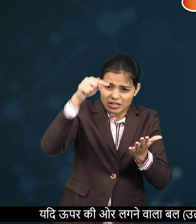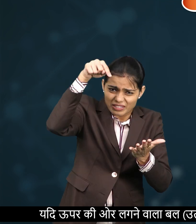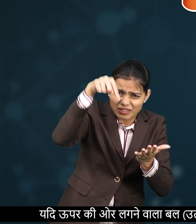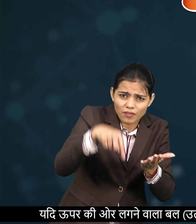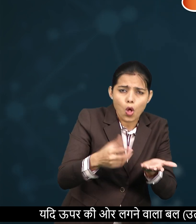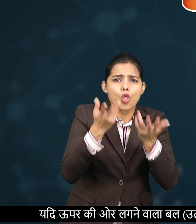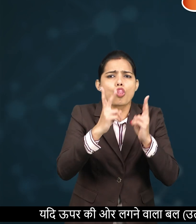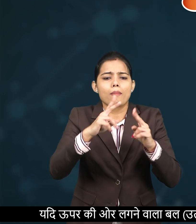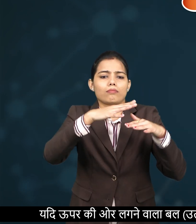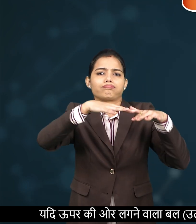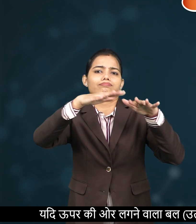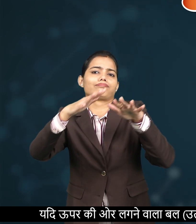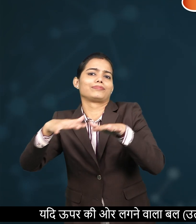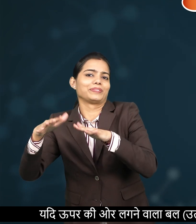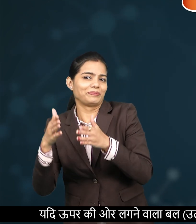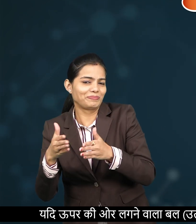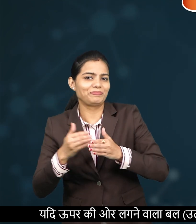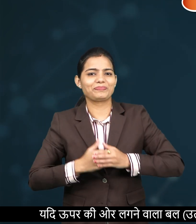है।